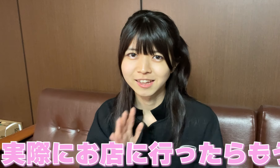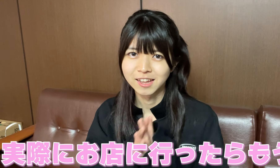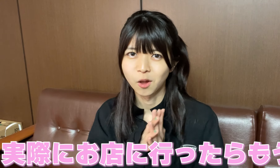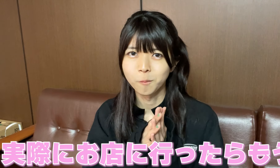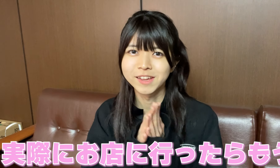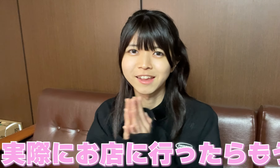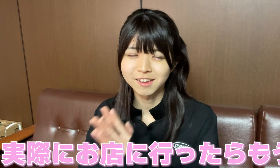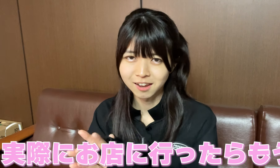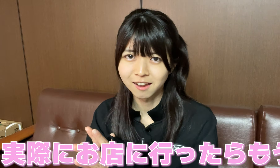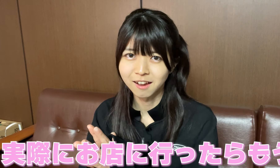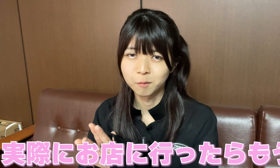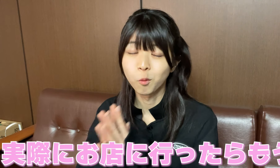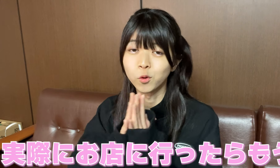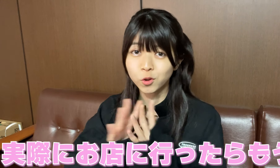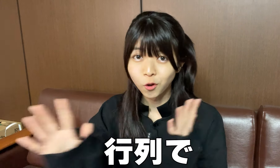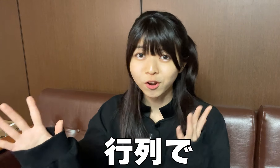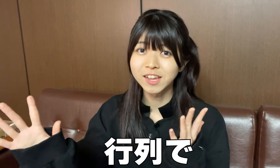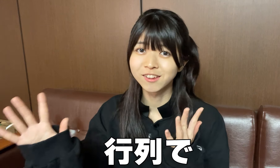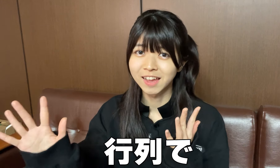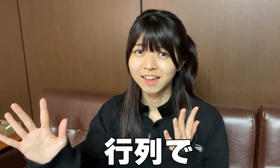お店行ったらもう行列で、